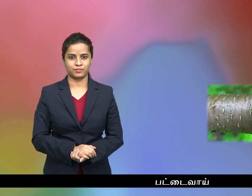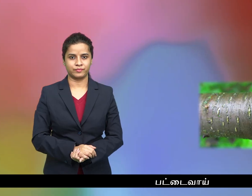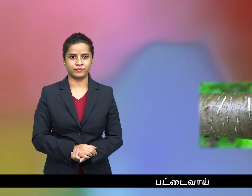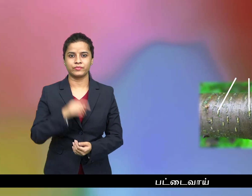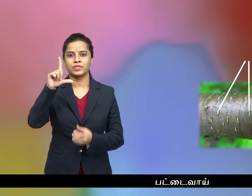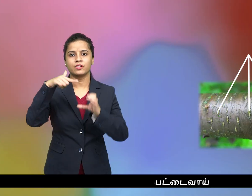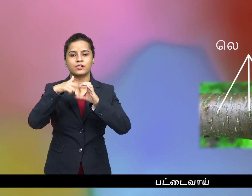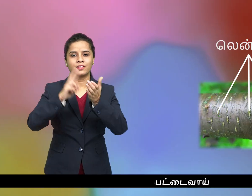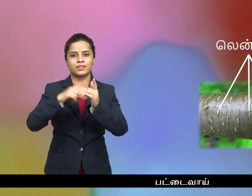பட்டைவாய்.